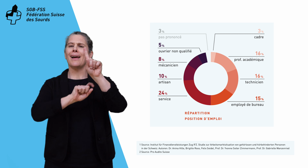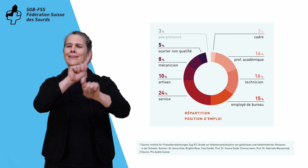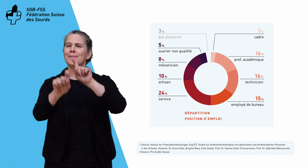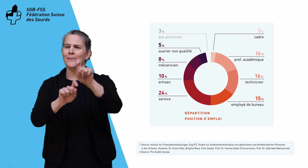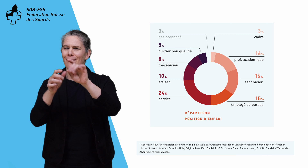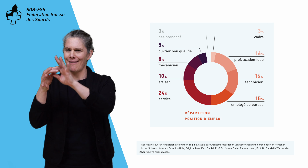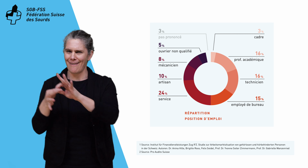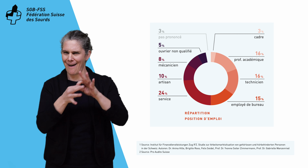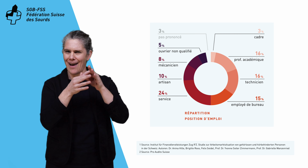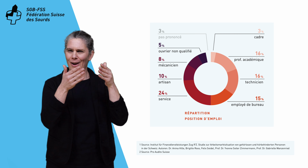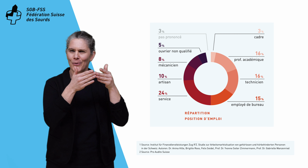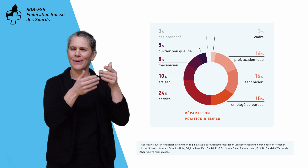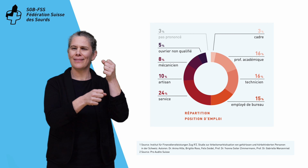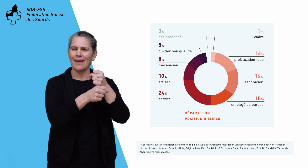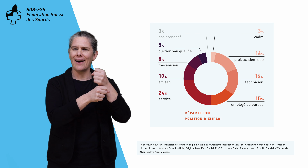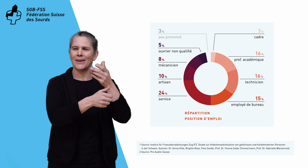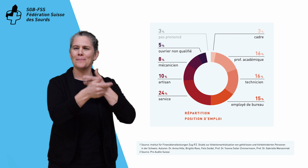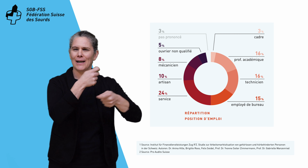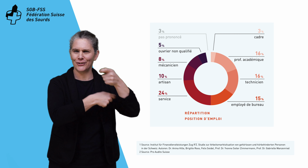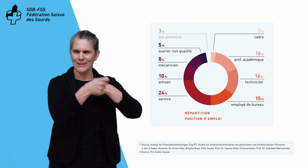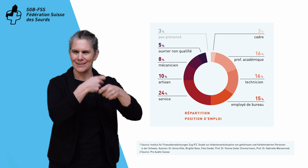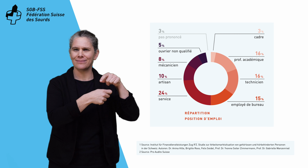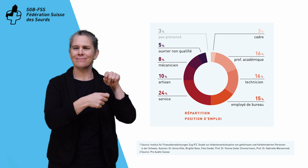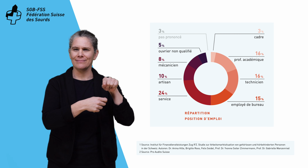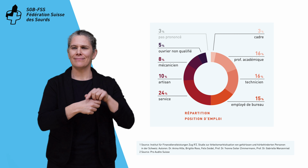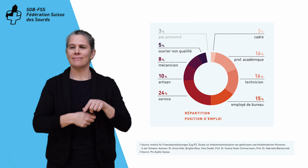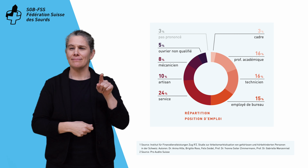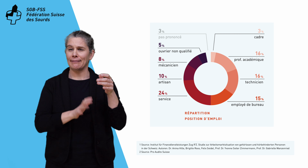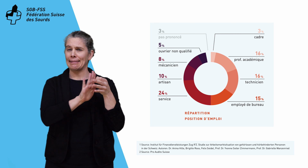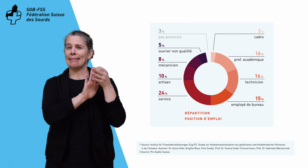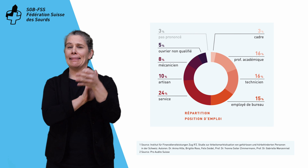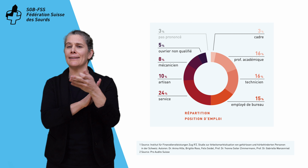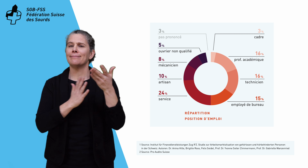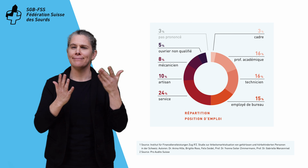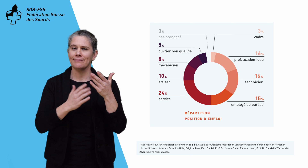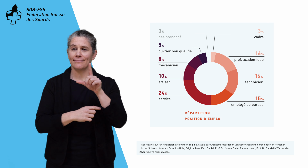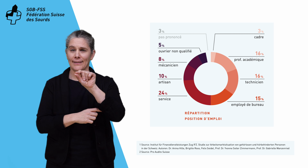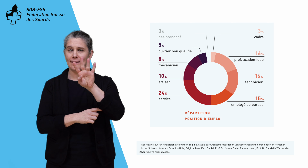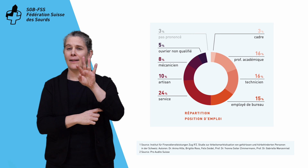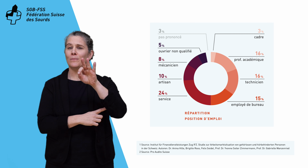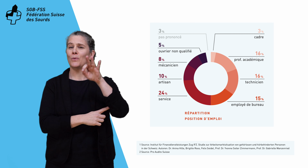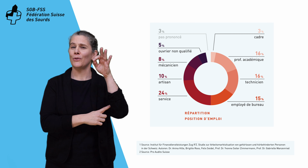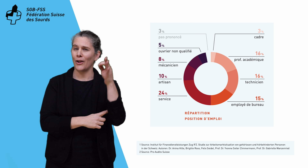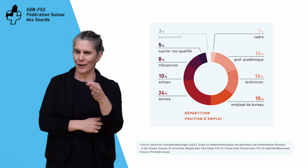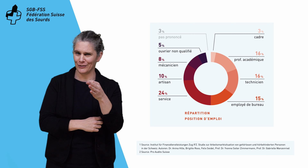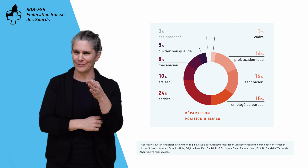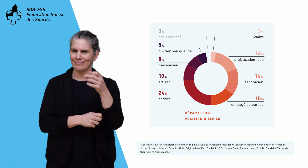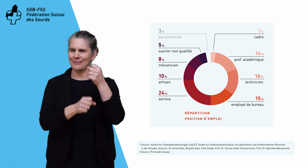entendantes. 24 % des personnes interrogées dans le cadre de l'étude sur le marché du travail ont déclaré